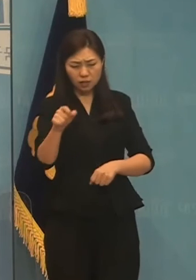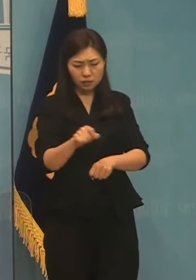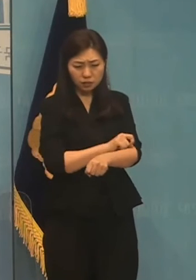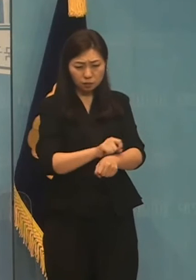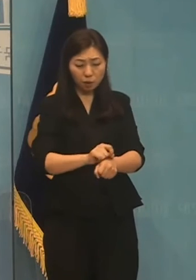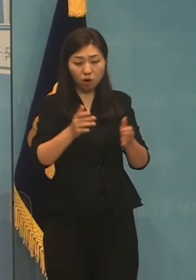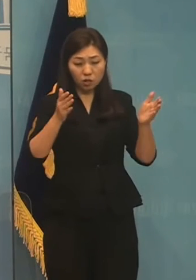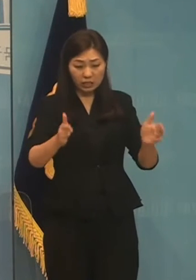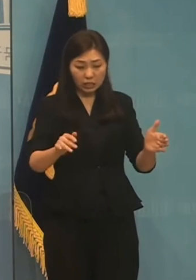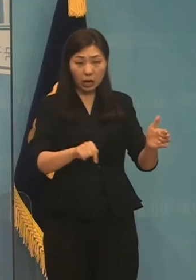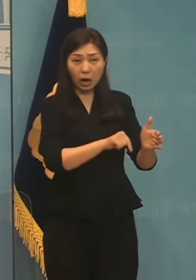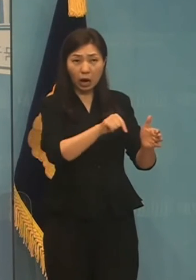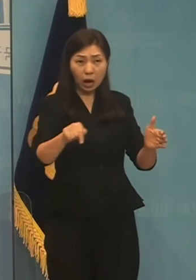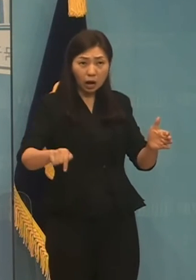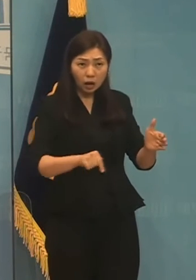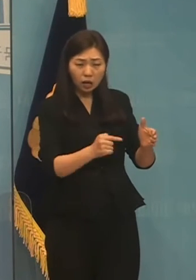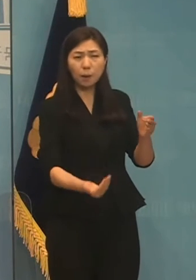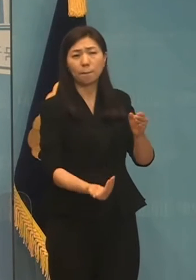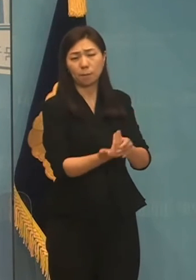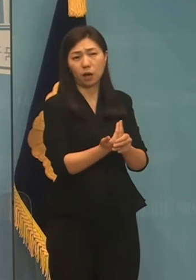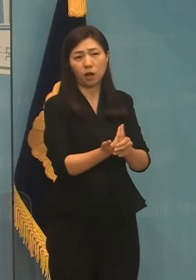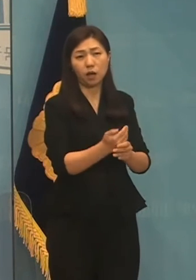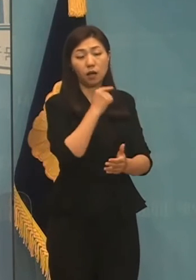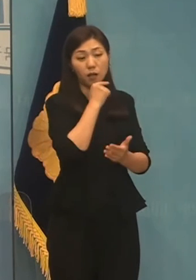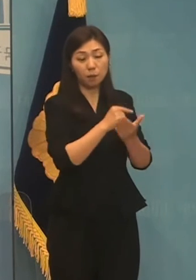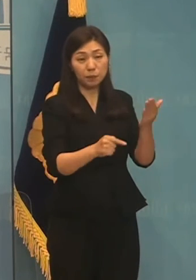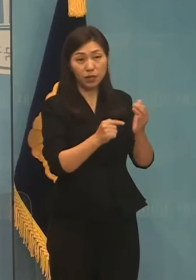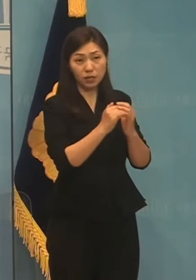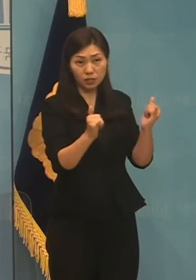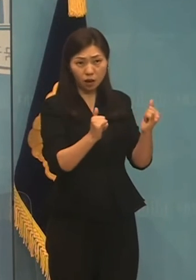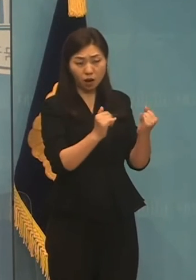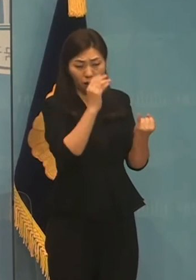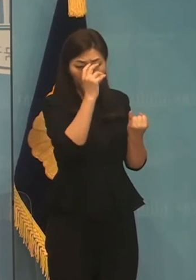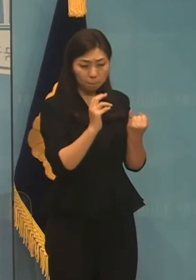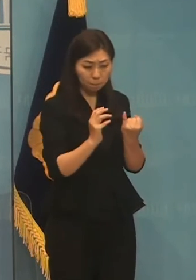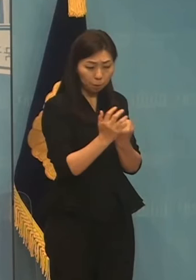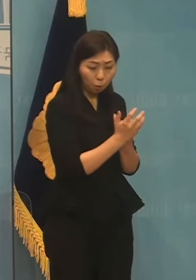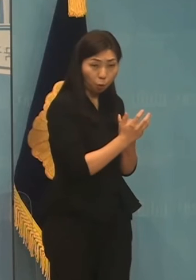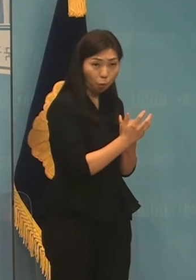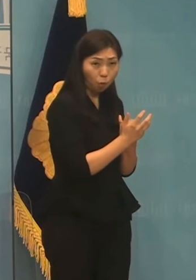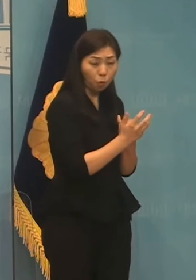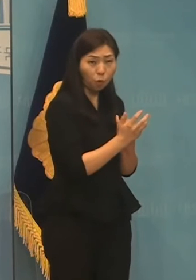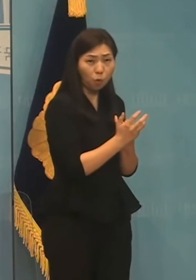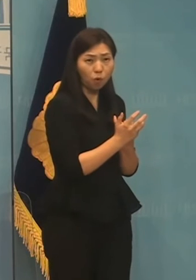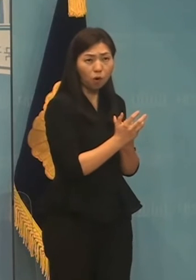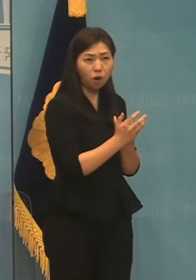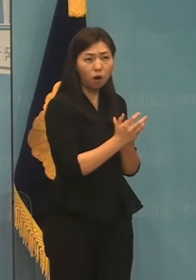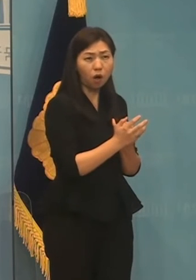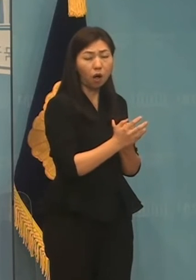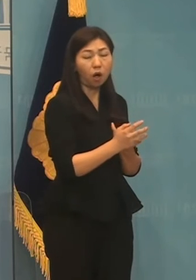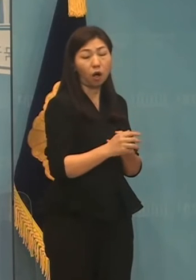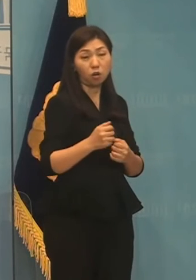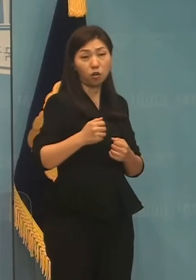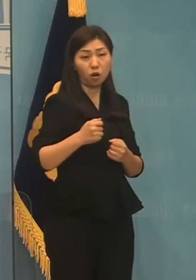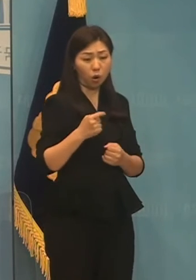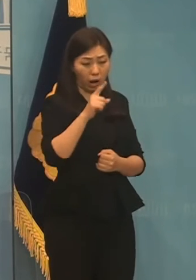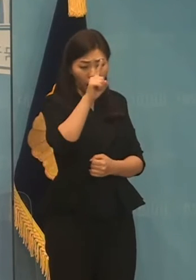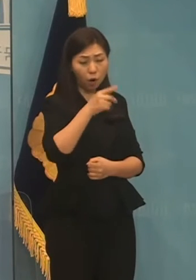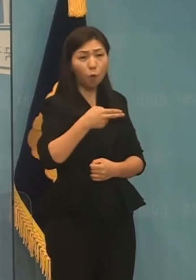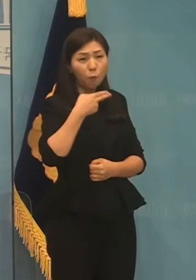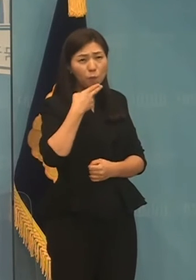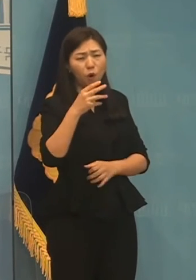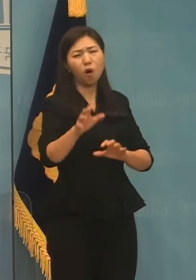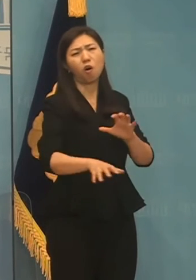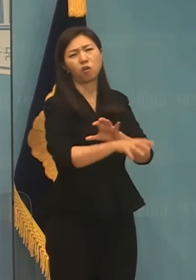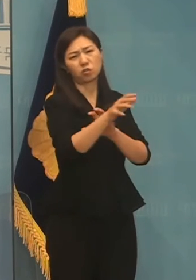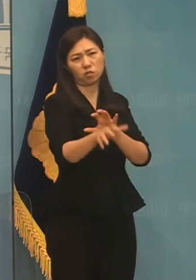것입니다 게다가 피해자 노즐 일어판 그 수산 사체가 6 해주라고 엉망이